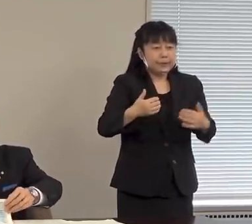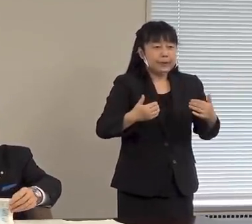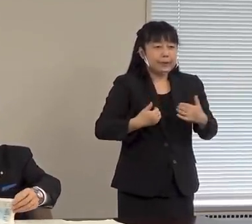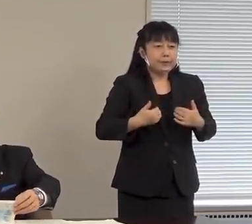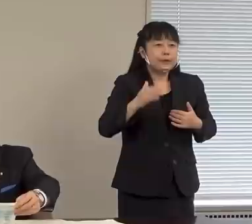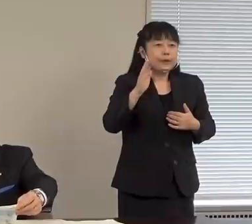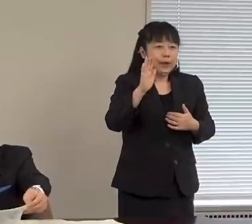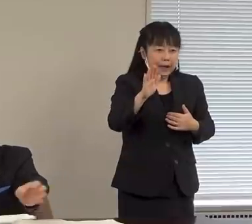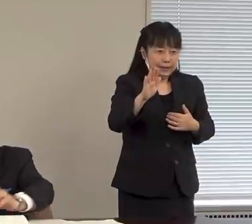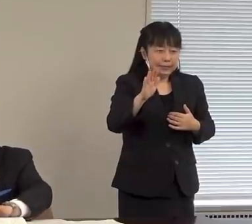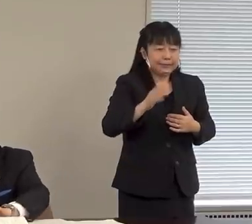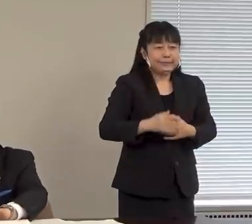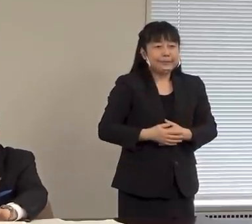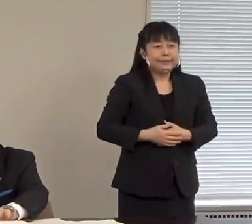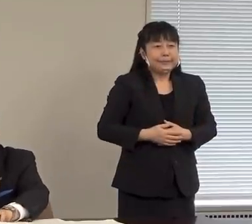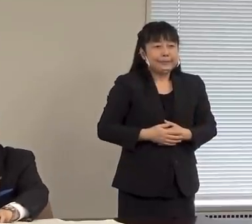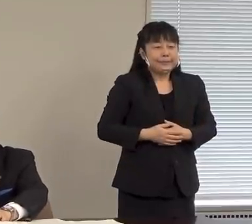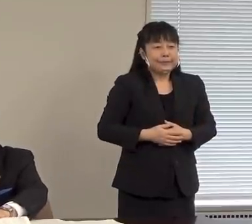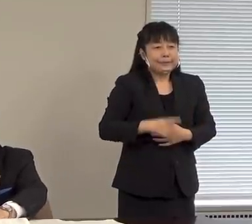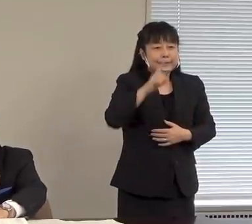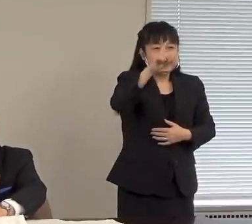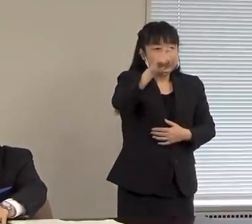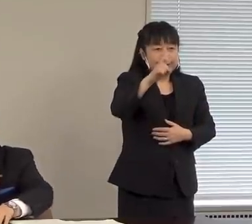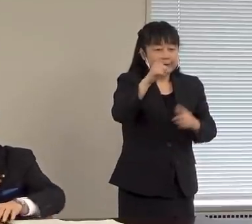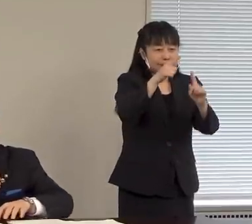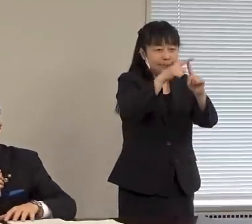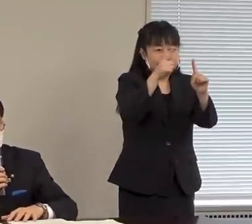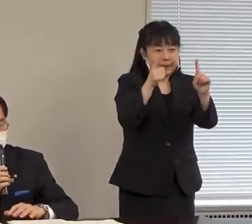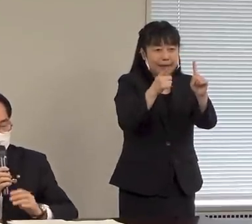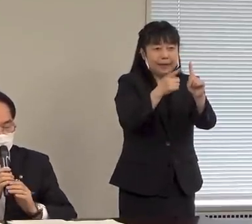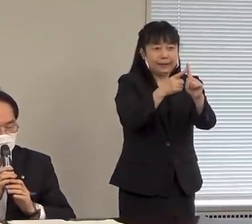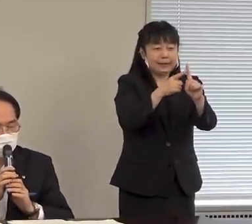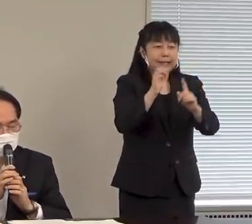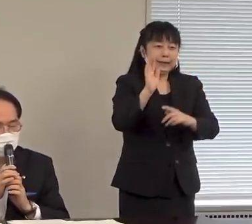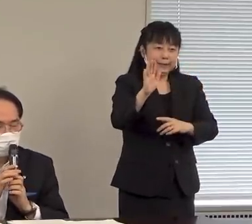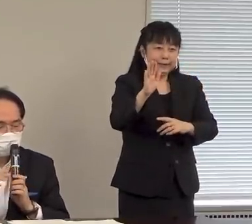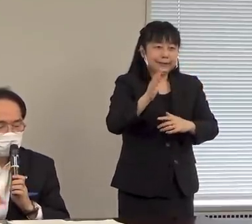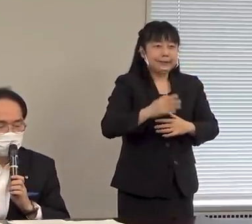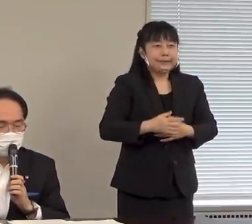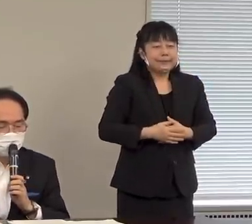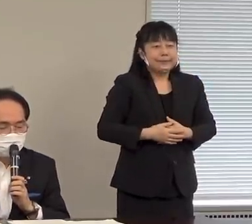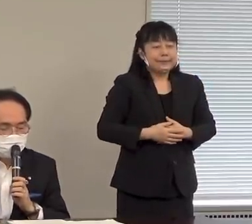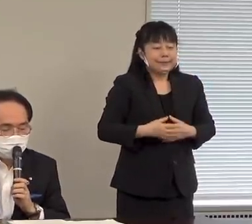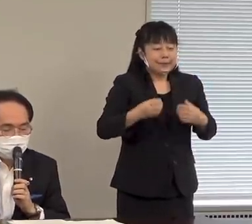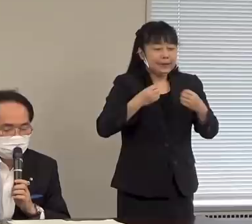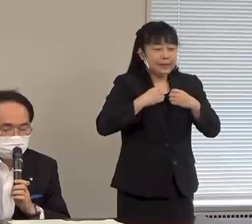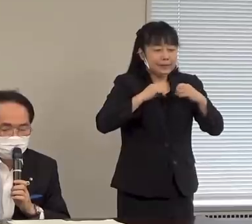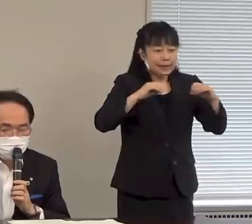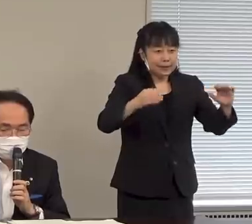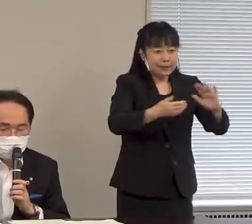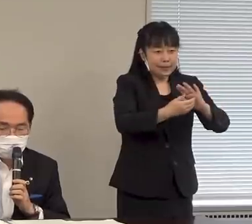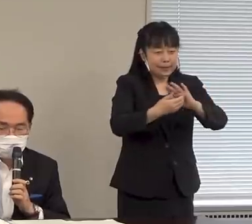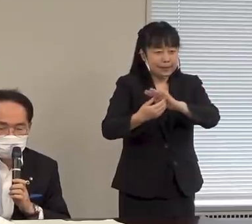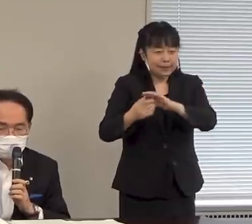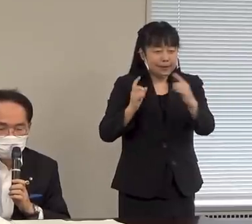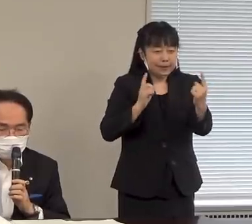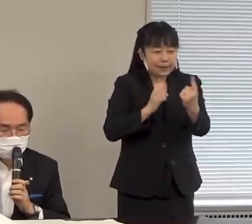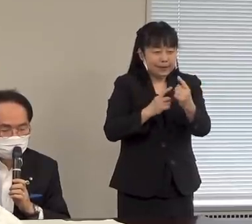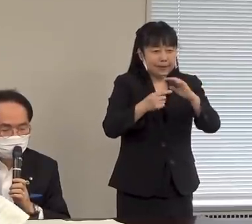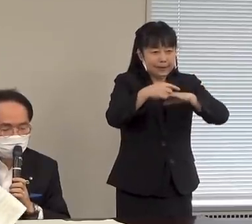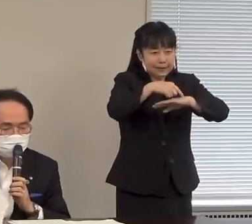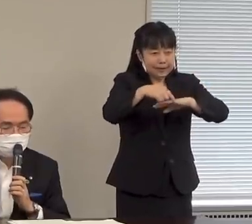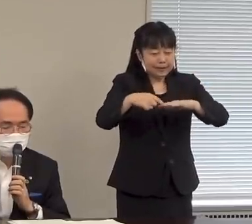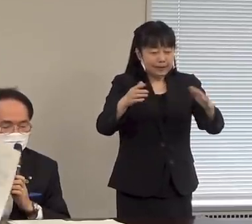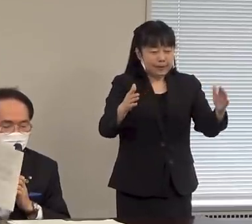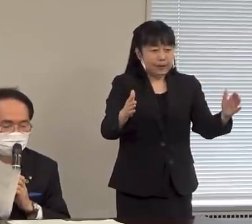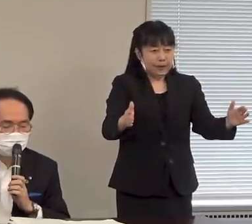次に10ページの別紙3であります。感染予防対策期における催し物の開催につき